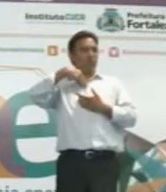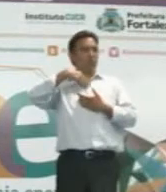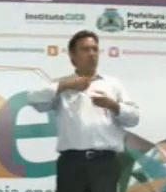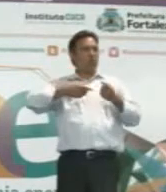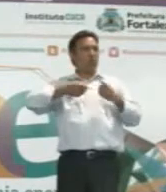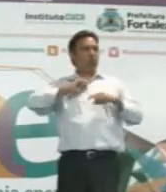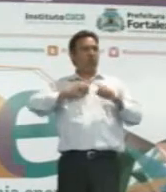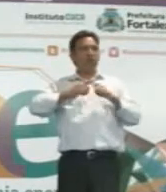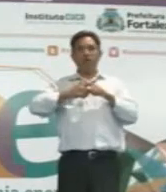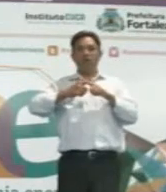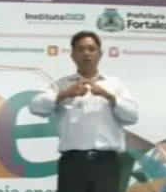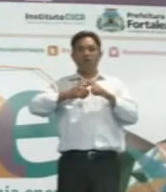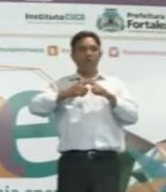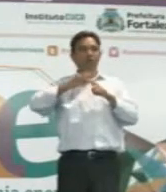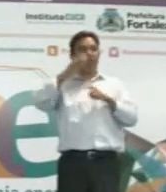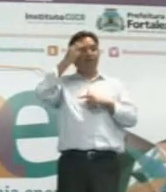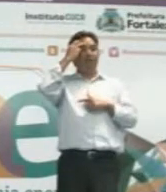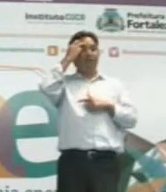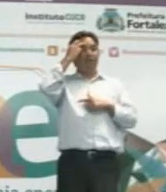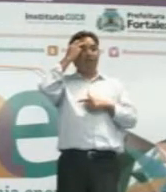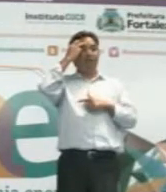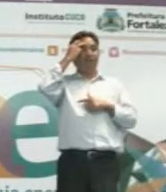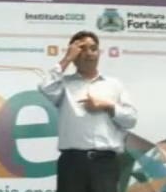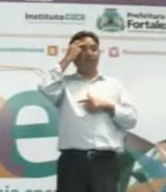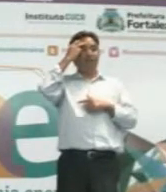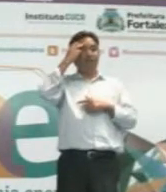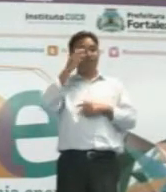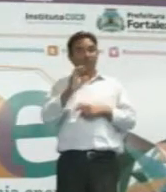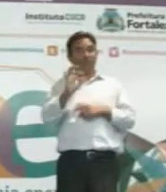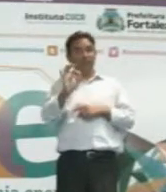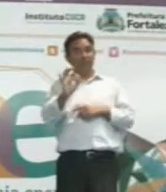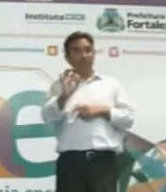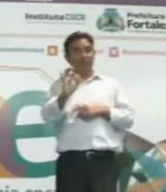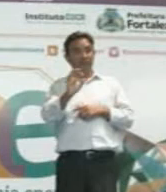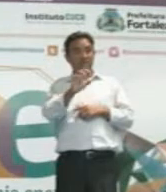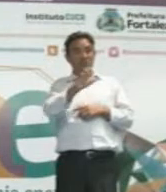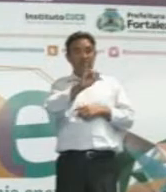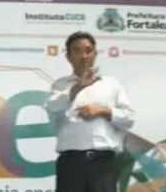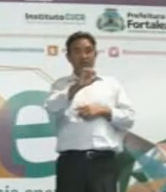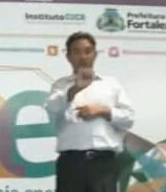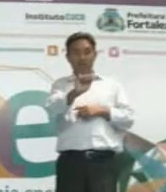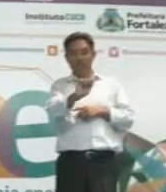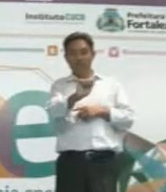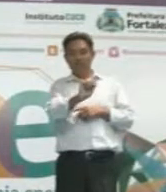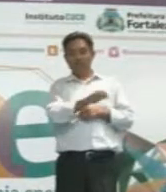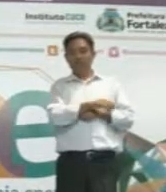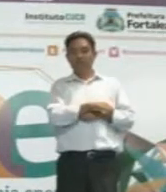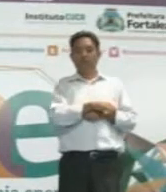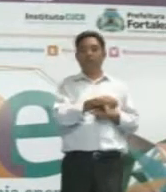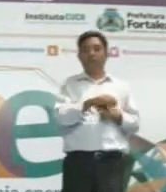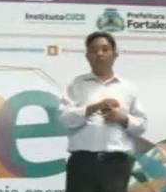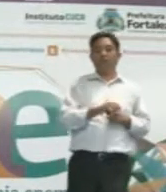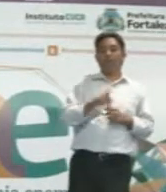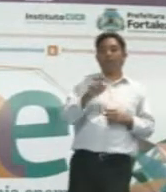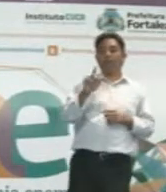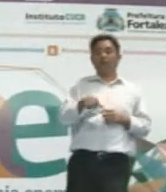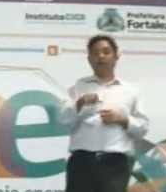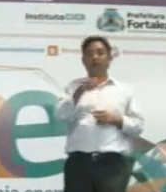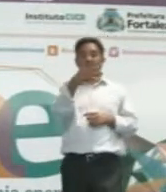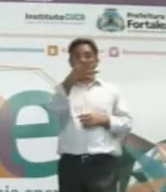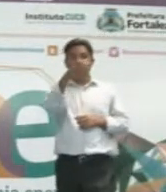organismo, causando retardo mental. O IDA, índice diário aceitável desse adoçante, é